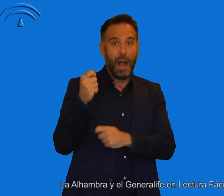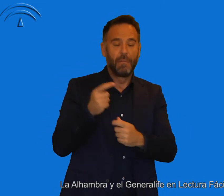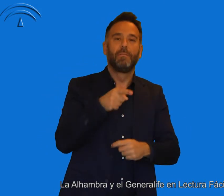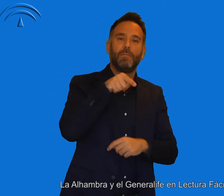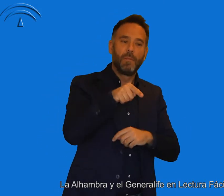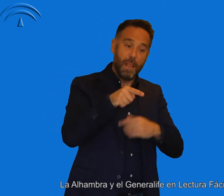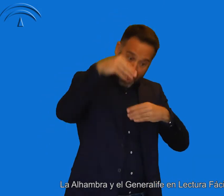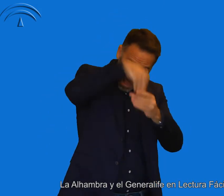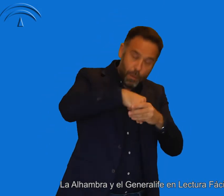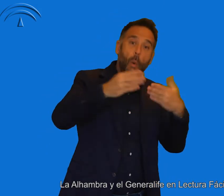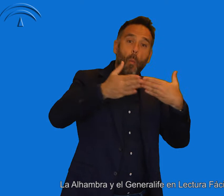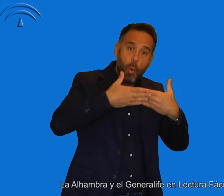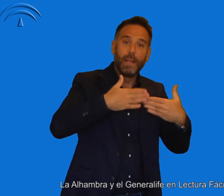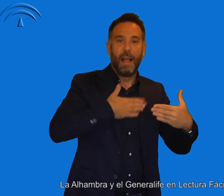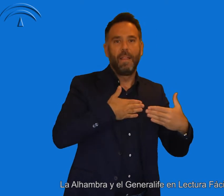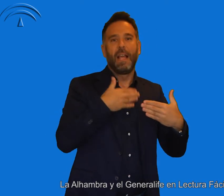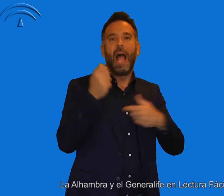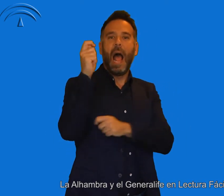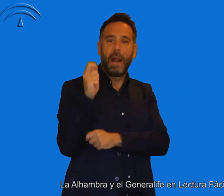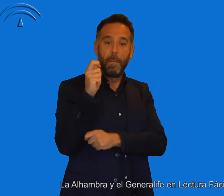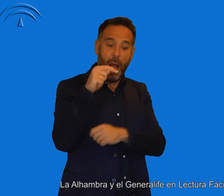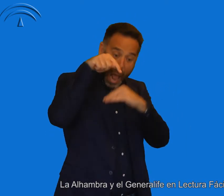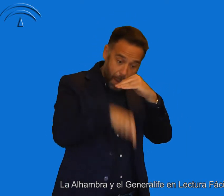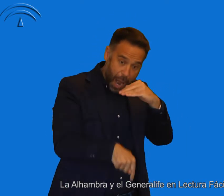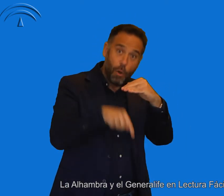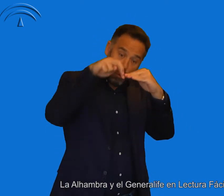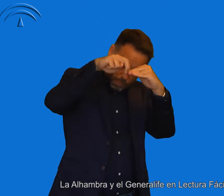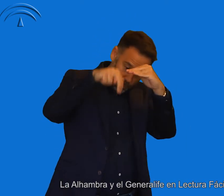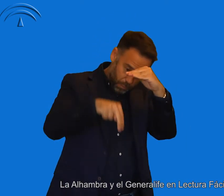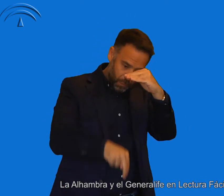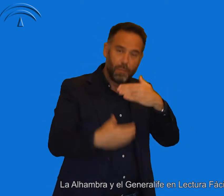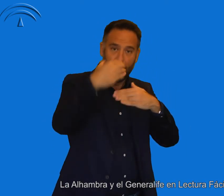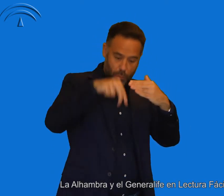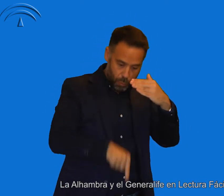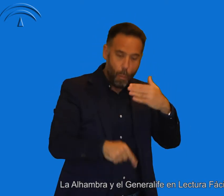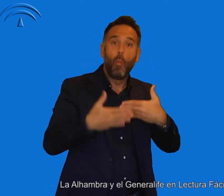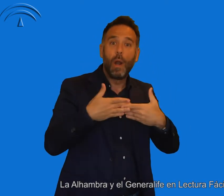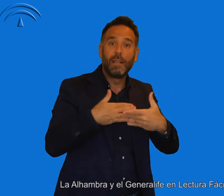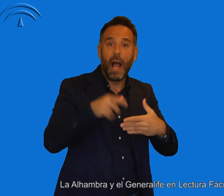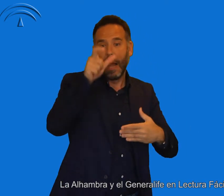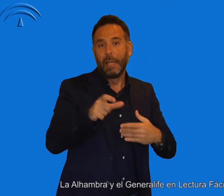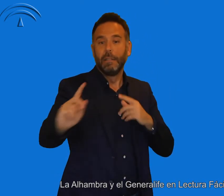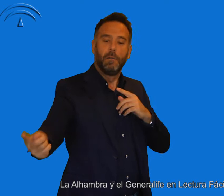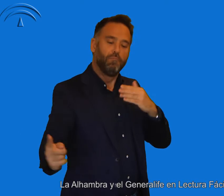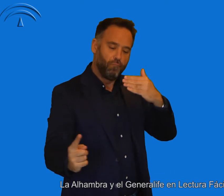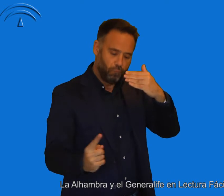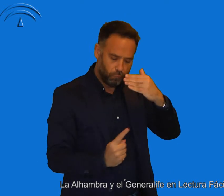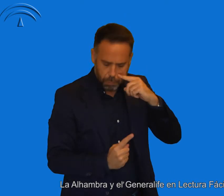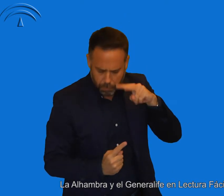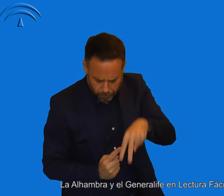Armas. Dentro de la torre está la Puerta de las Armas. Abajo, un camino llega hasta la